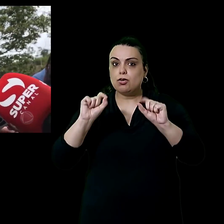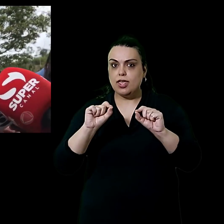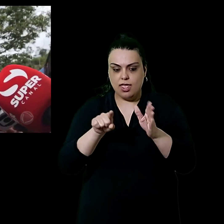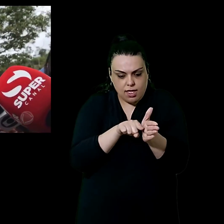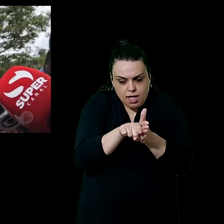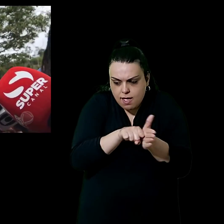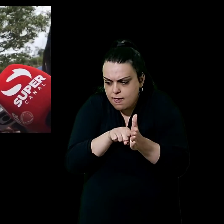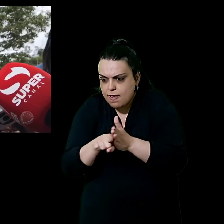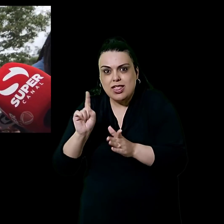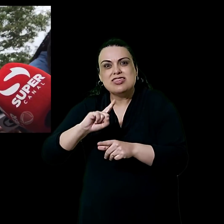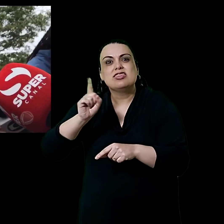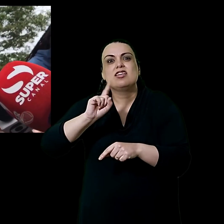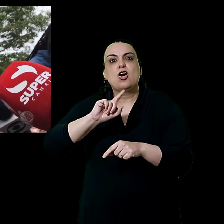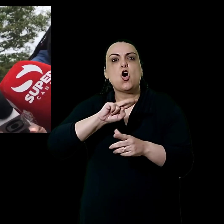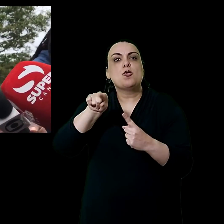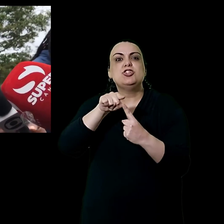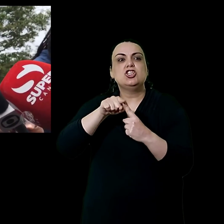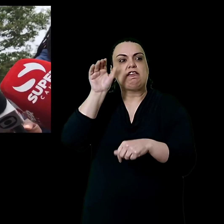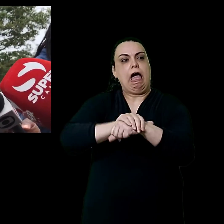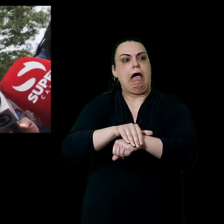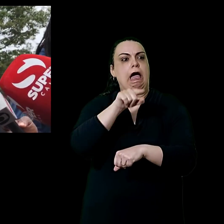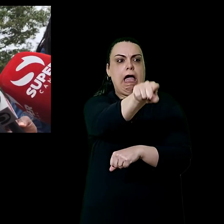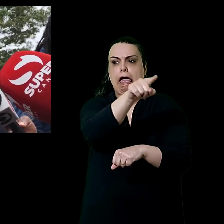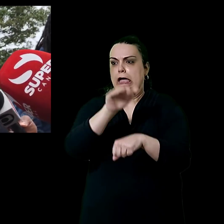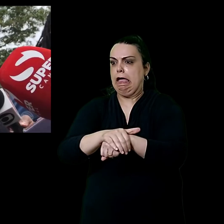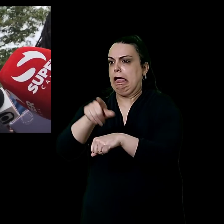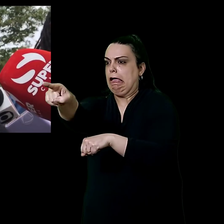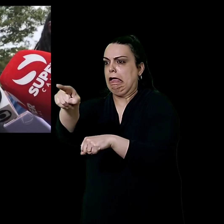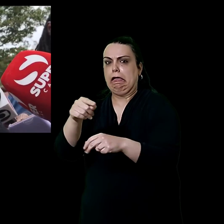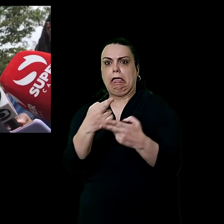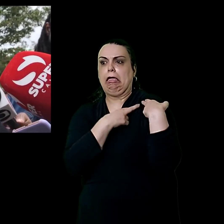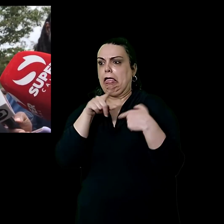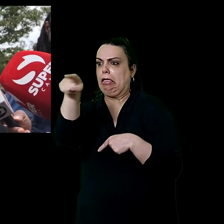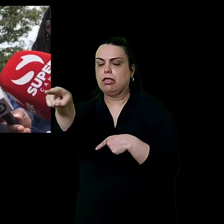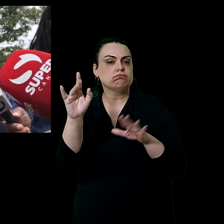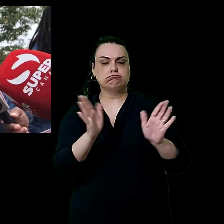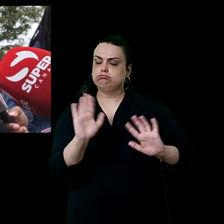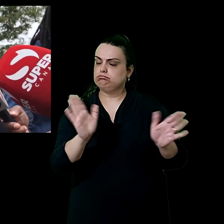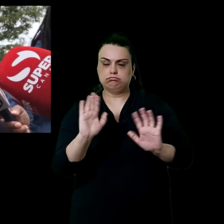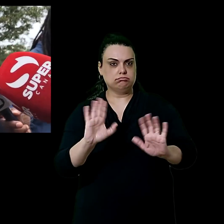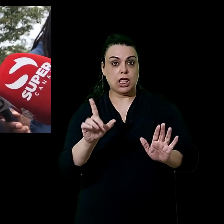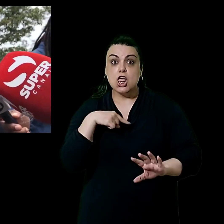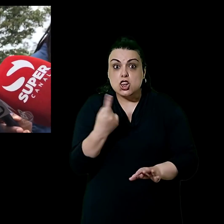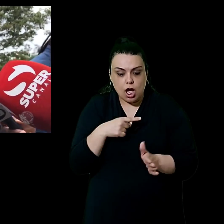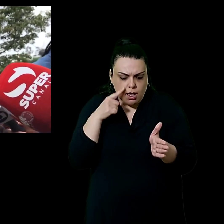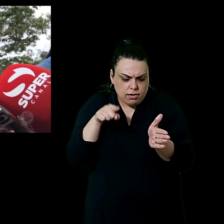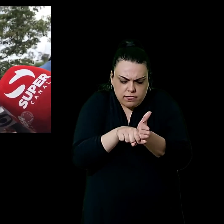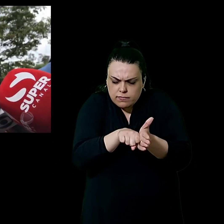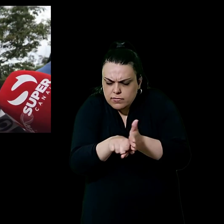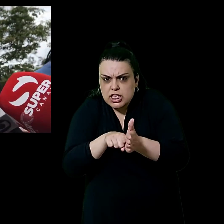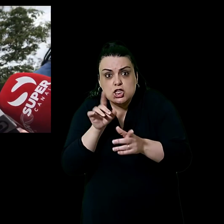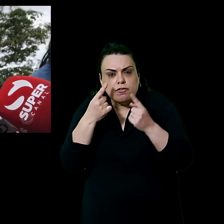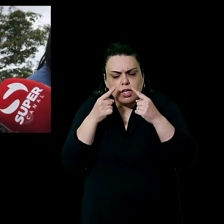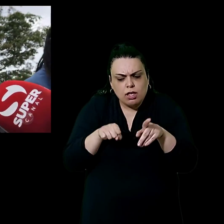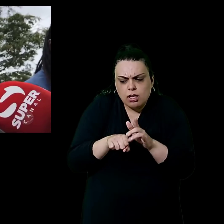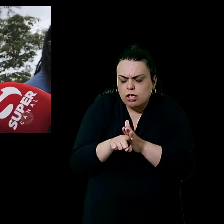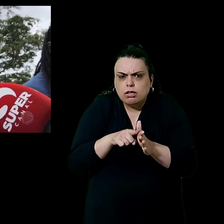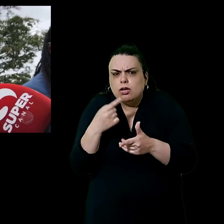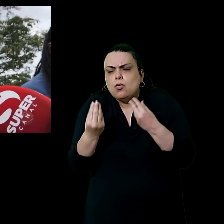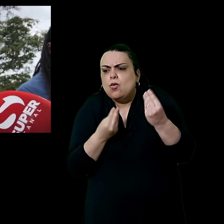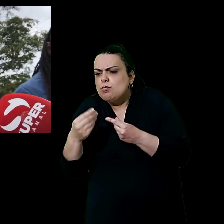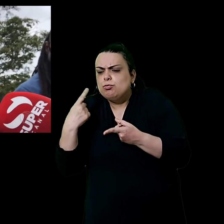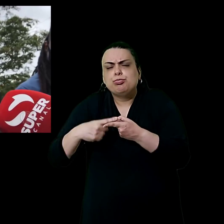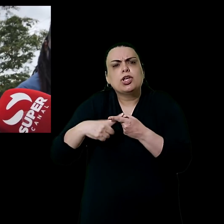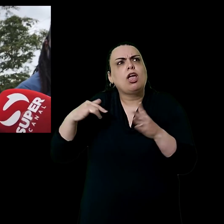ela não busca identificar culpados e nem responsabilizar ninguém. É uma investigação na qual ela vai identificar esses fatores